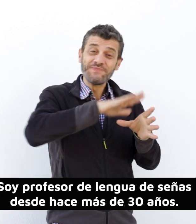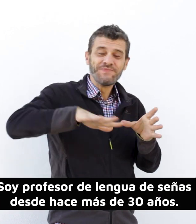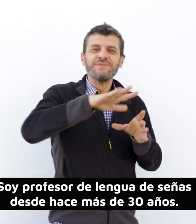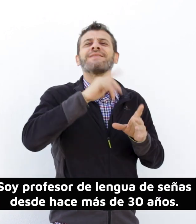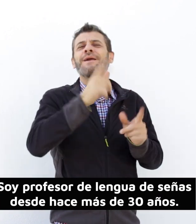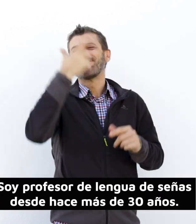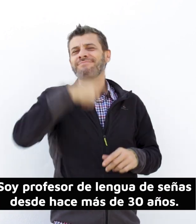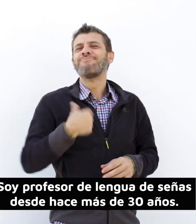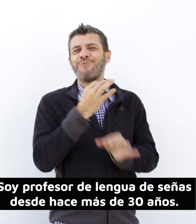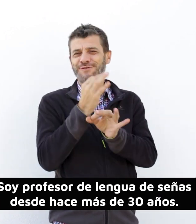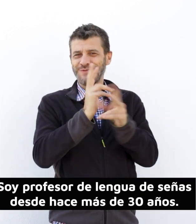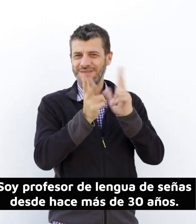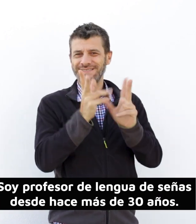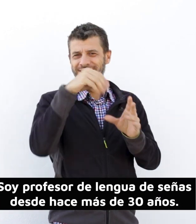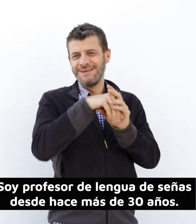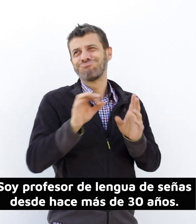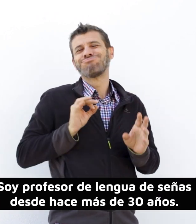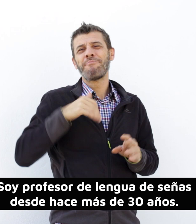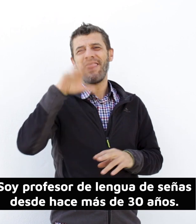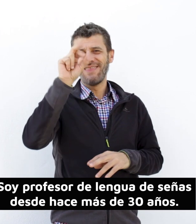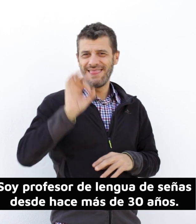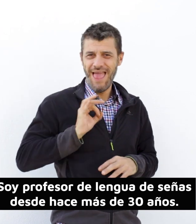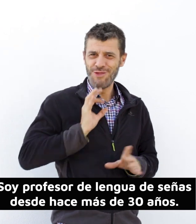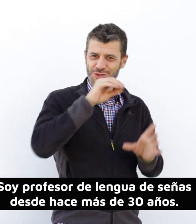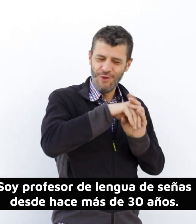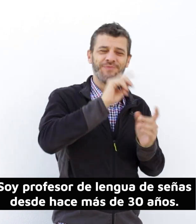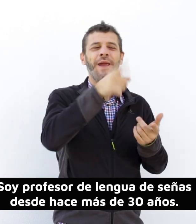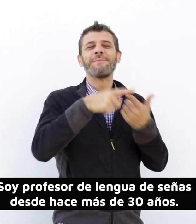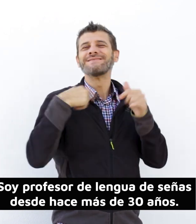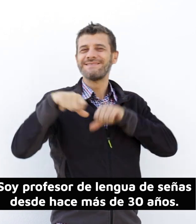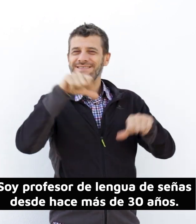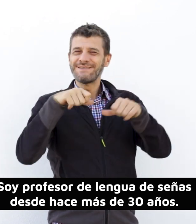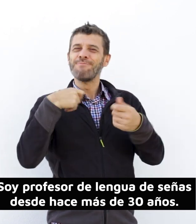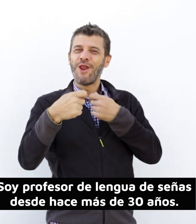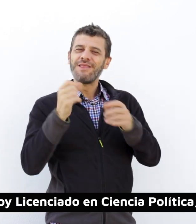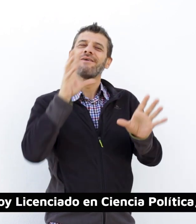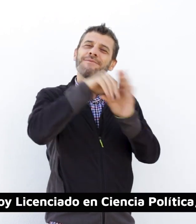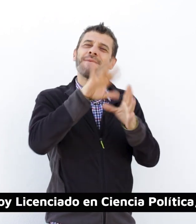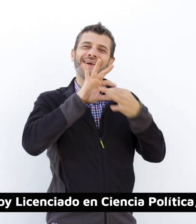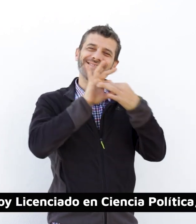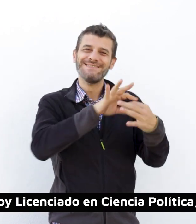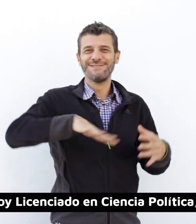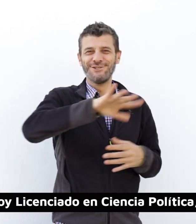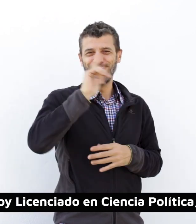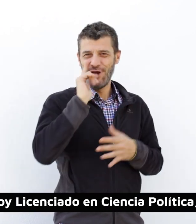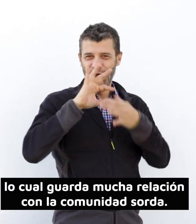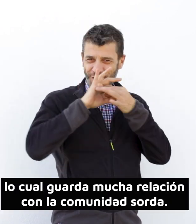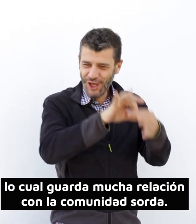soy profesor de lengua de señas desde hace más de 30 años, soy licenciado en ciencias políticas, lo cual